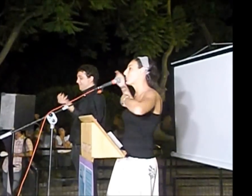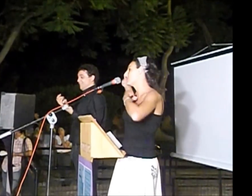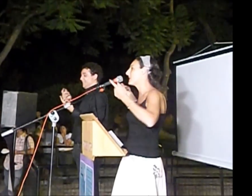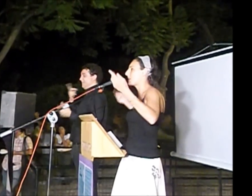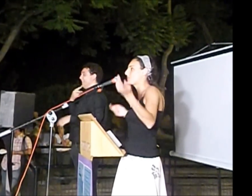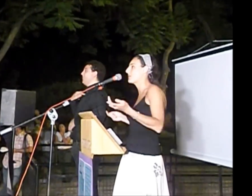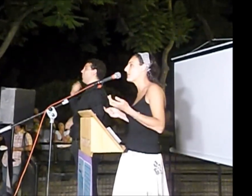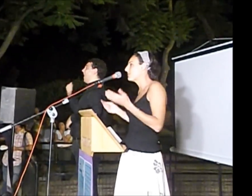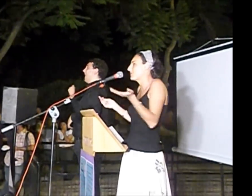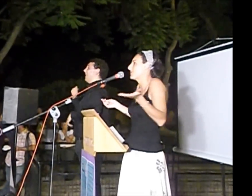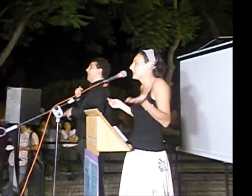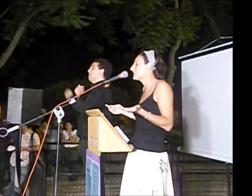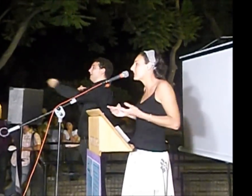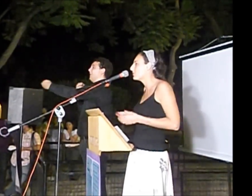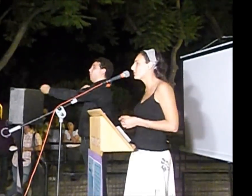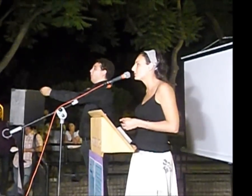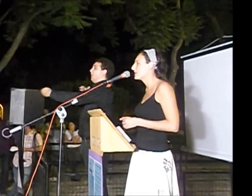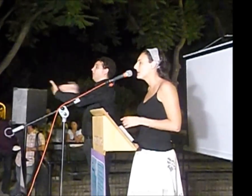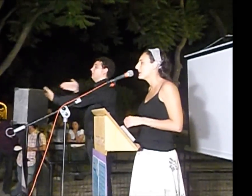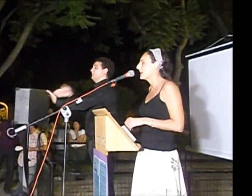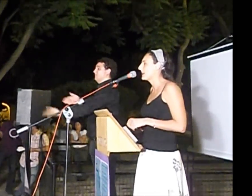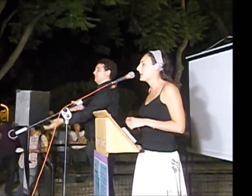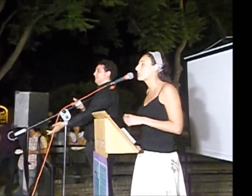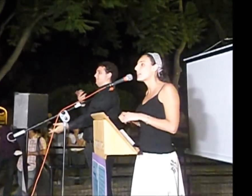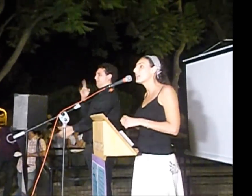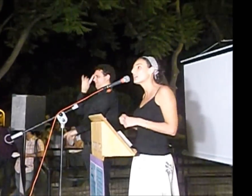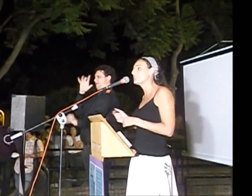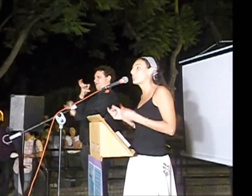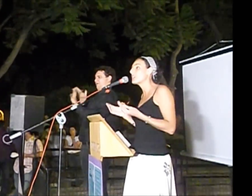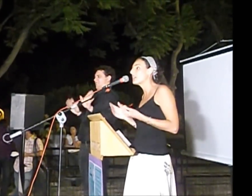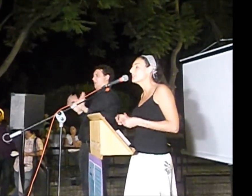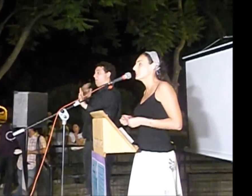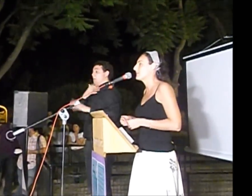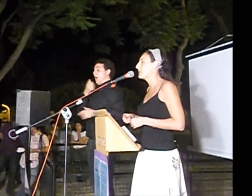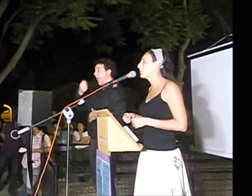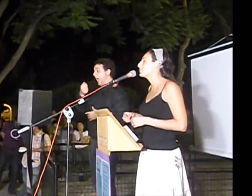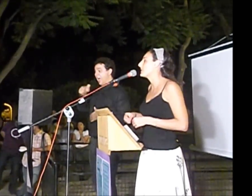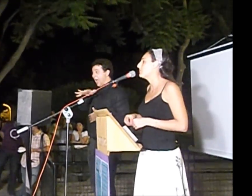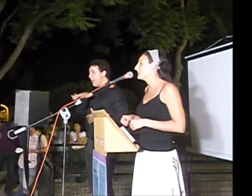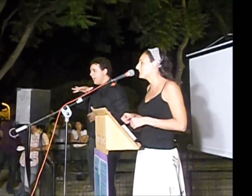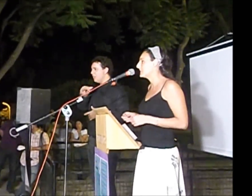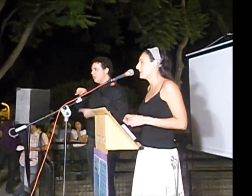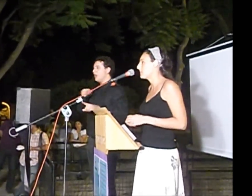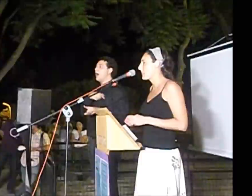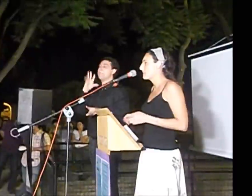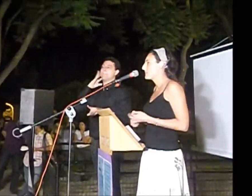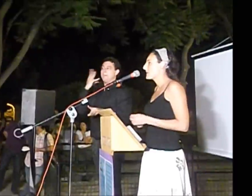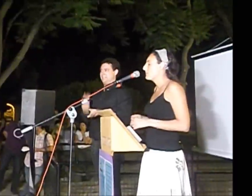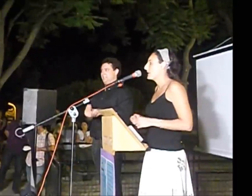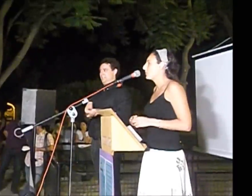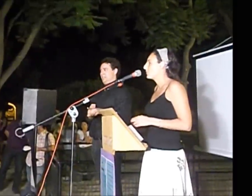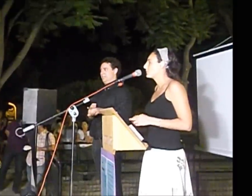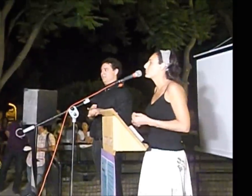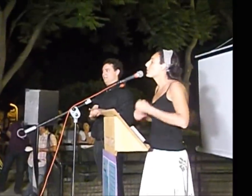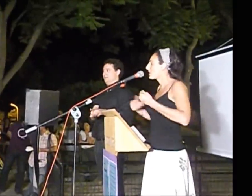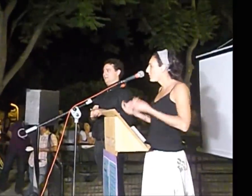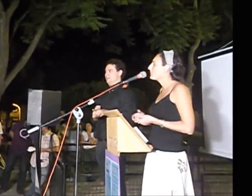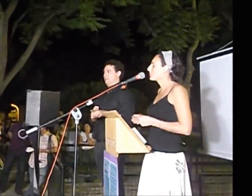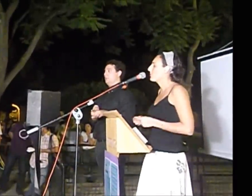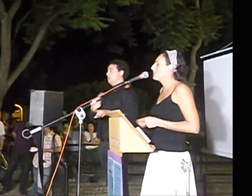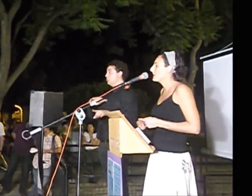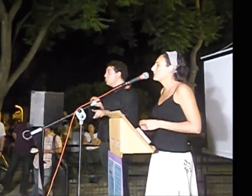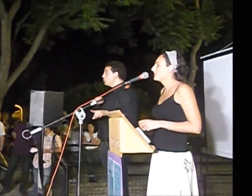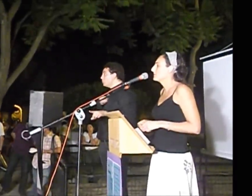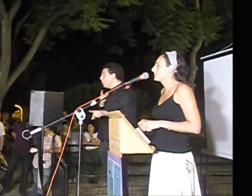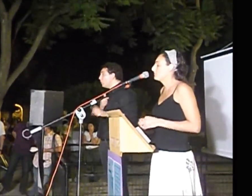zona A y no puedes ir a la zona B, bueno, es que es de locos. La zona A, en teoría, está bajo la autoridad palestina. Pero nosotros nos